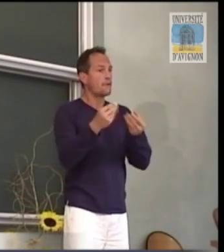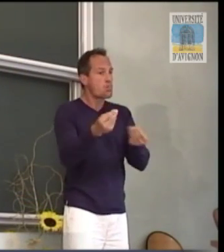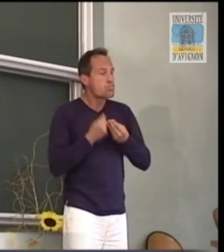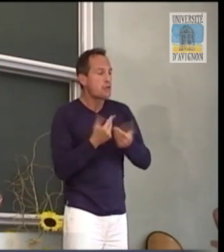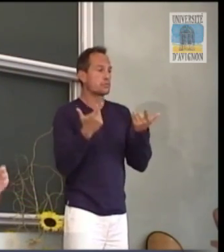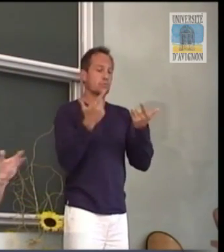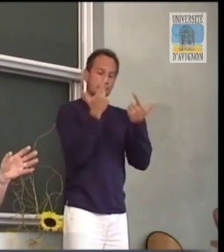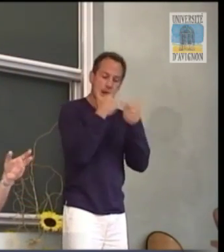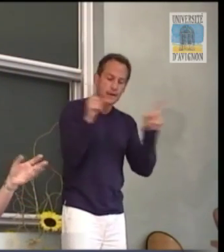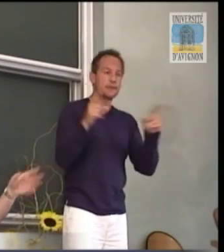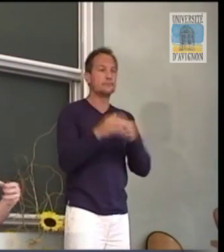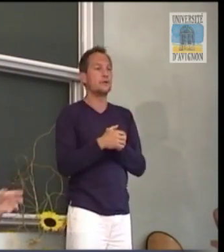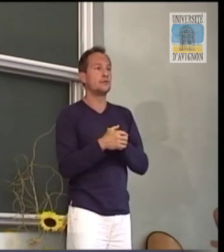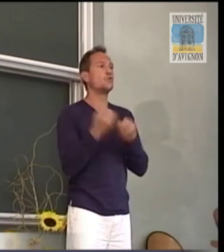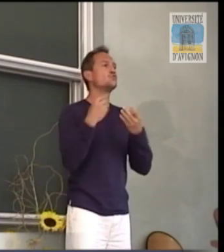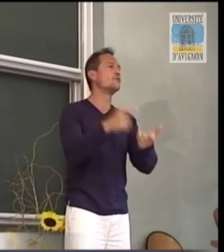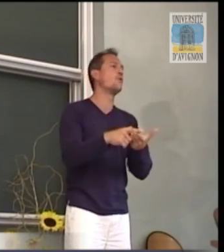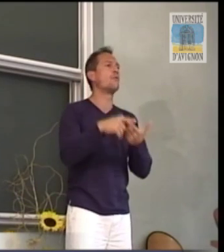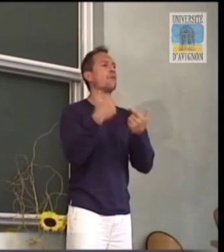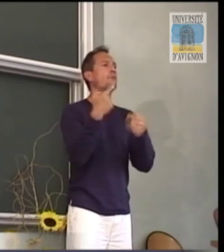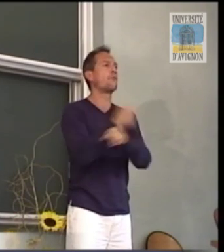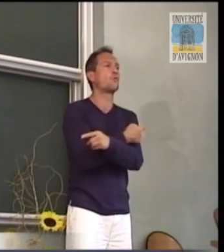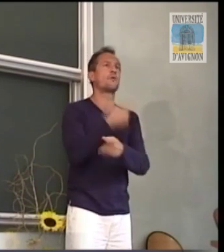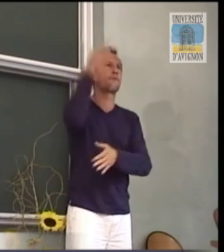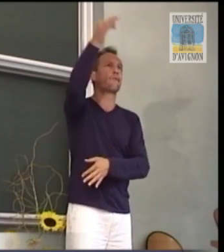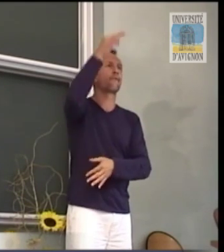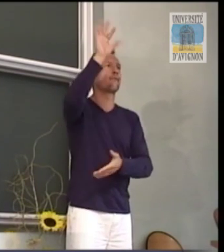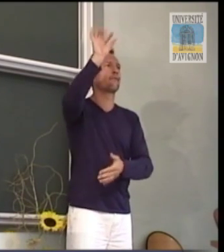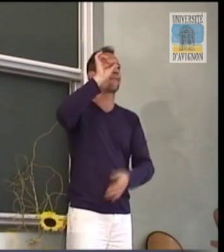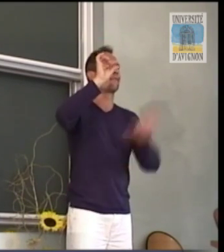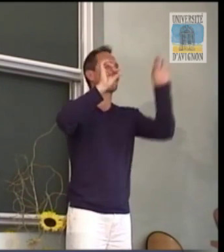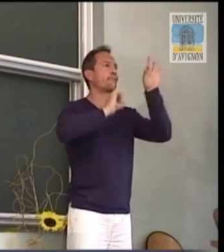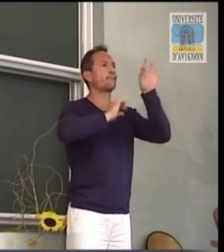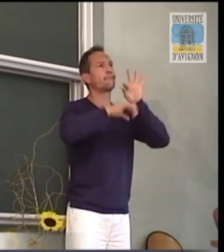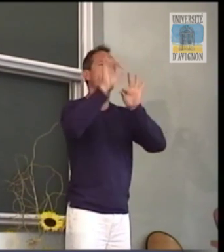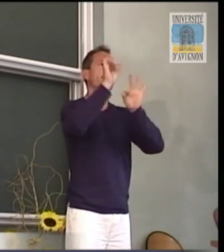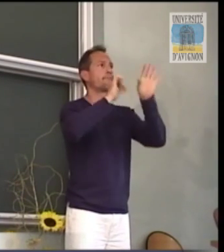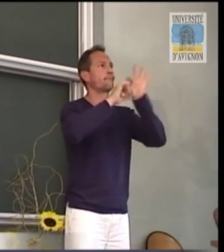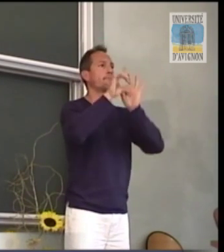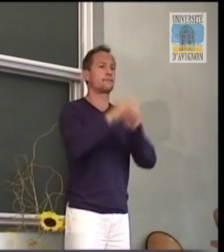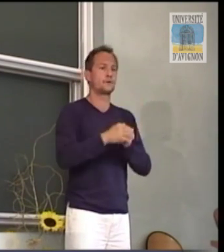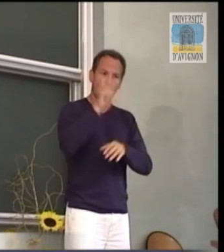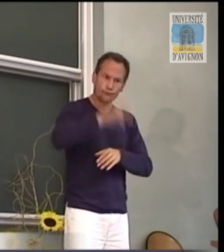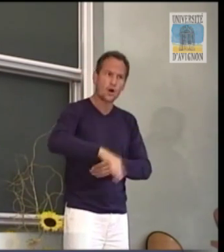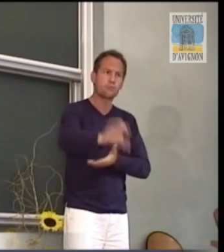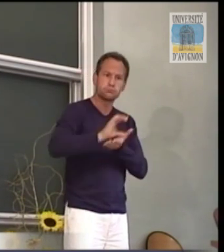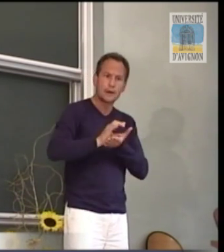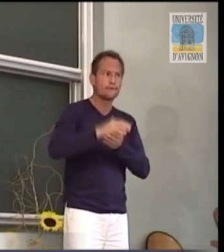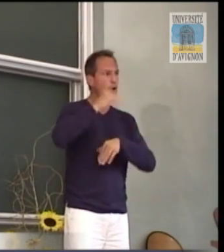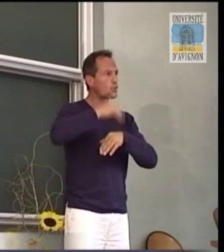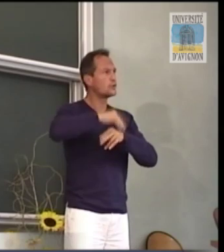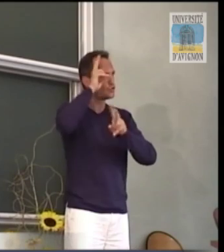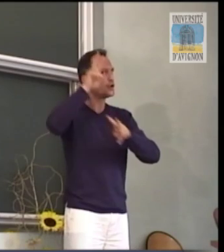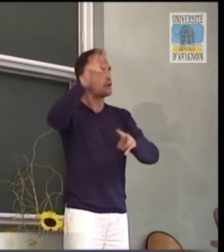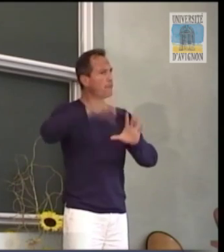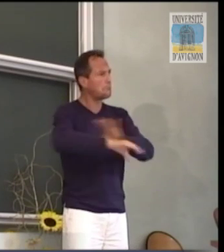pas une poussière, n'est-ce pas, sympathique, pour dire on a participé au projet. Non, non, non, de vrais moyens, le Conseil Général commence à s'y